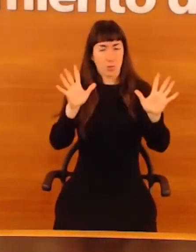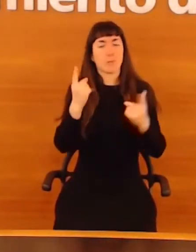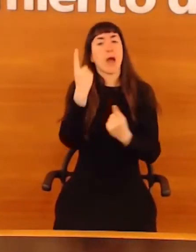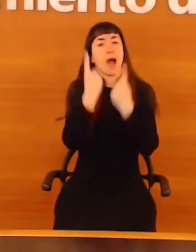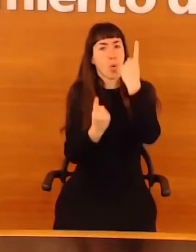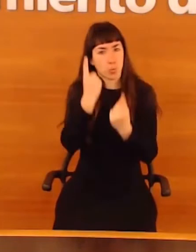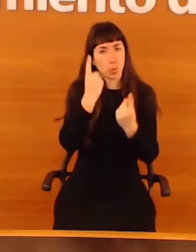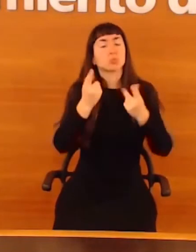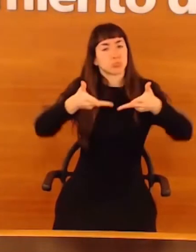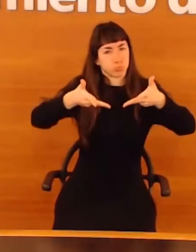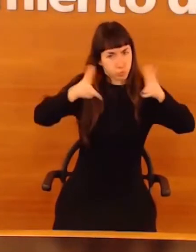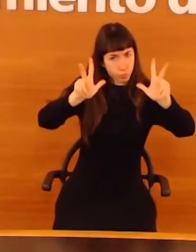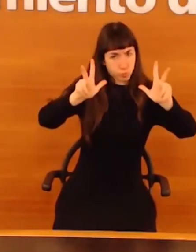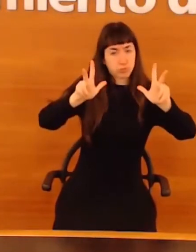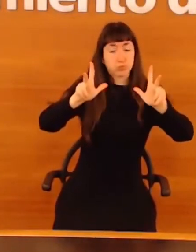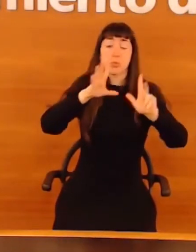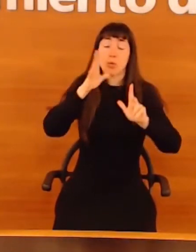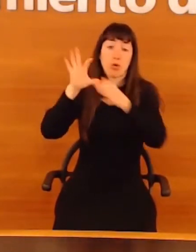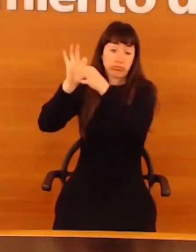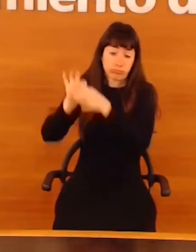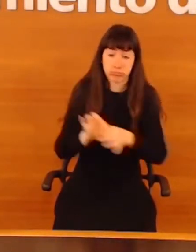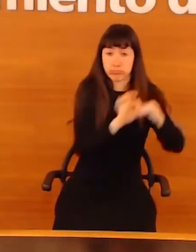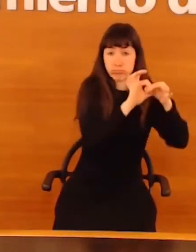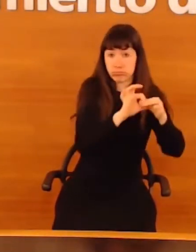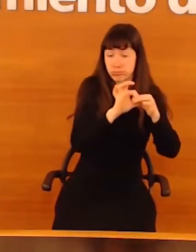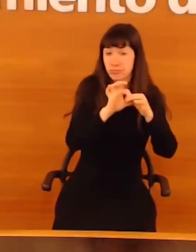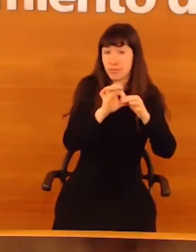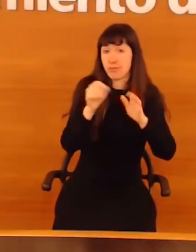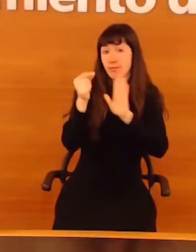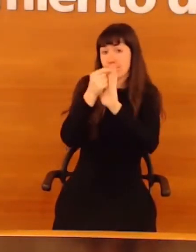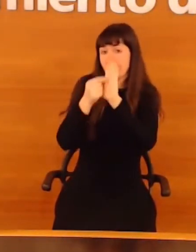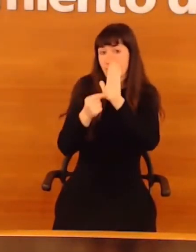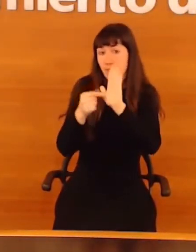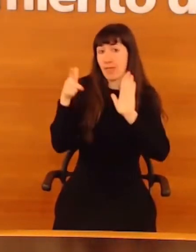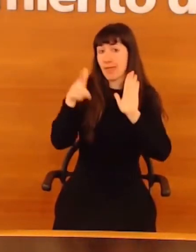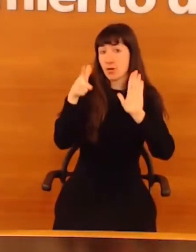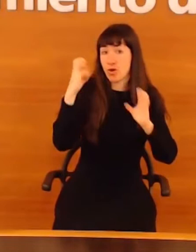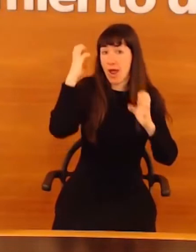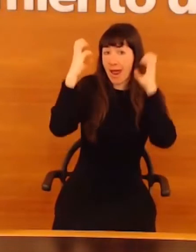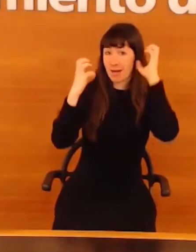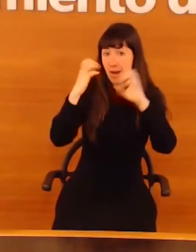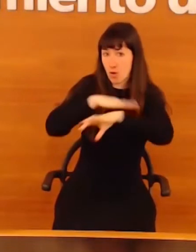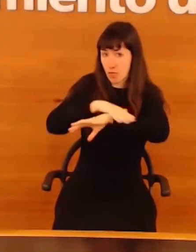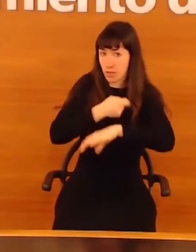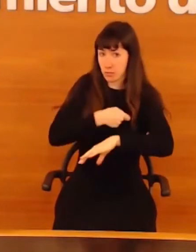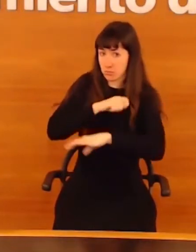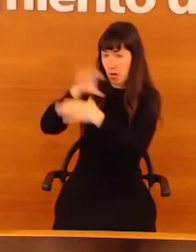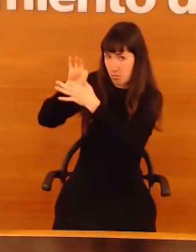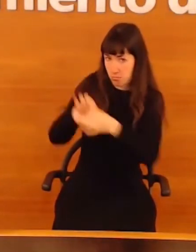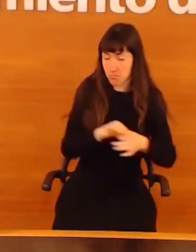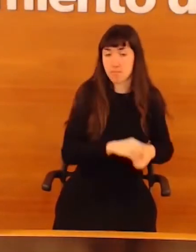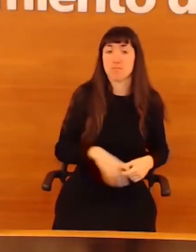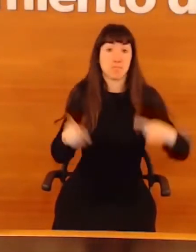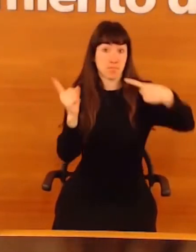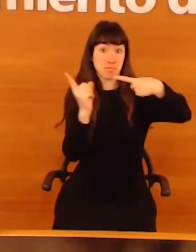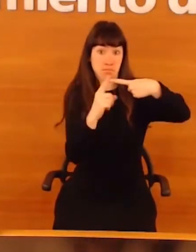de acuerdo con las directrices marcadas por la Dirección General de Derechos de los Animales del Gobierno de España. Está permitido, por